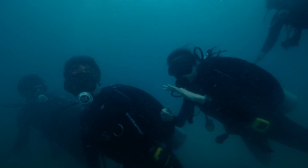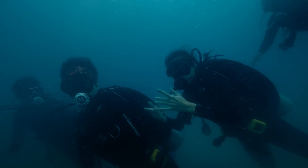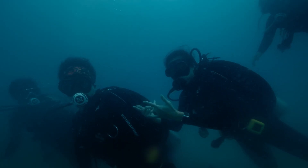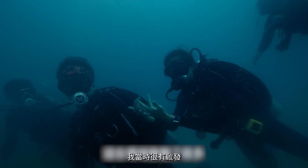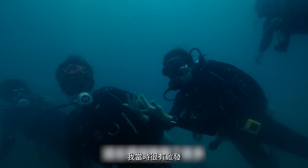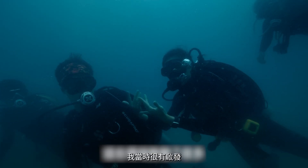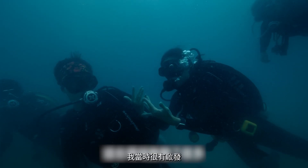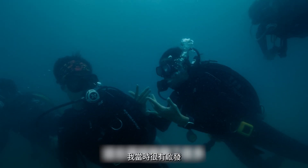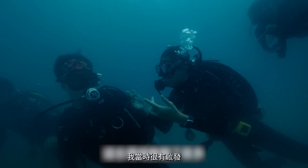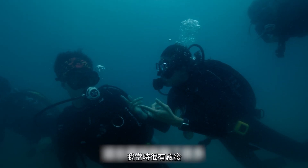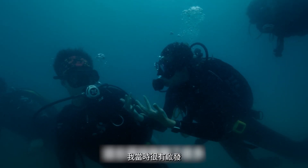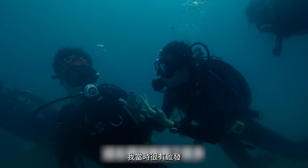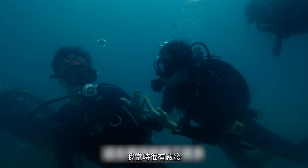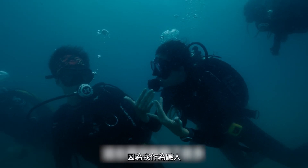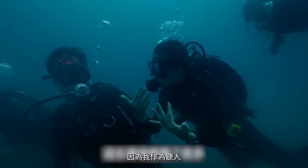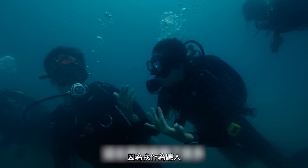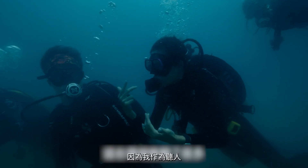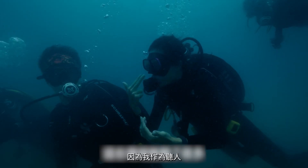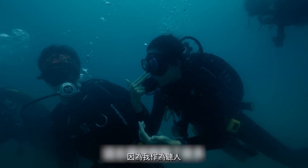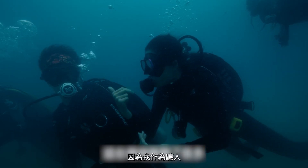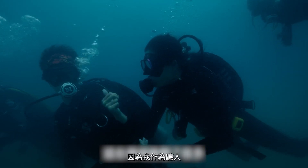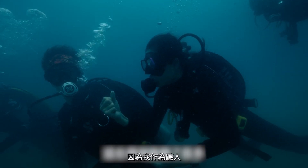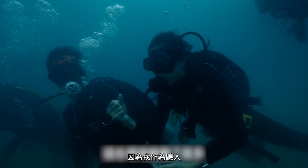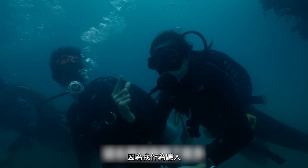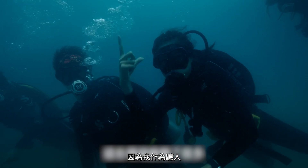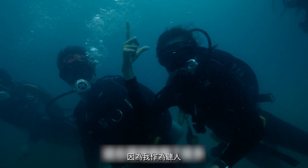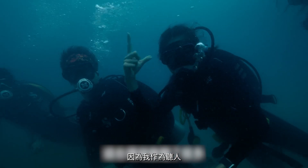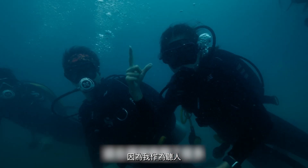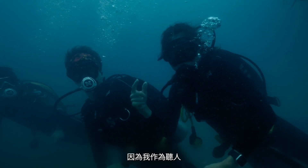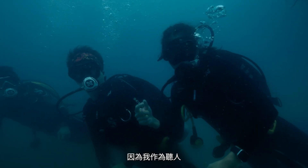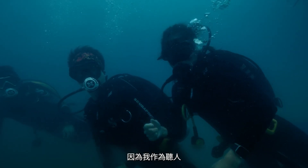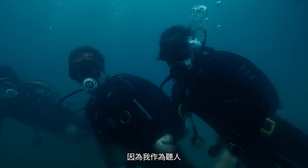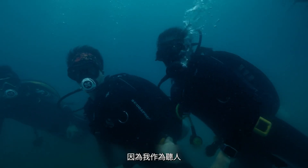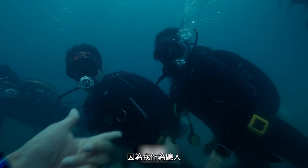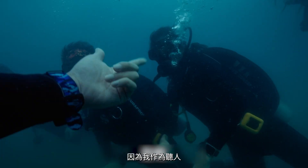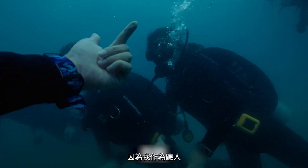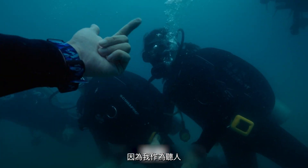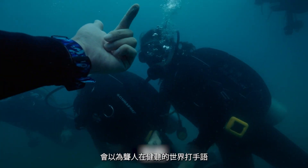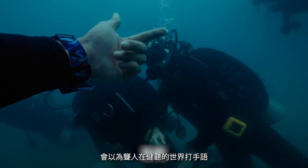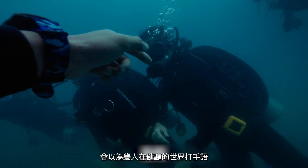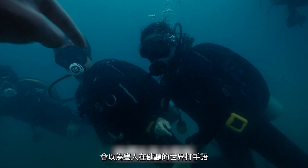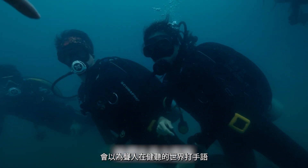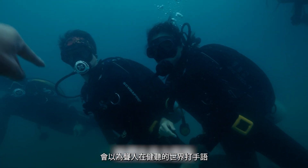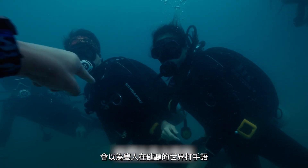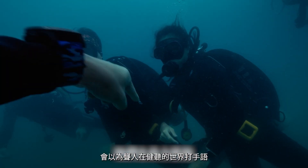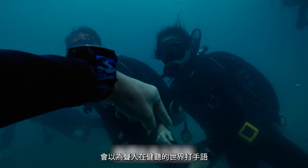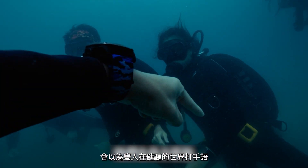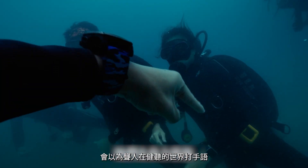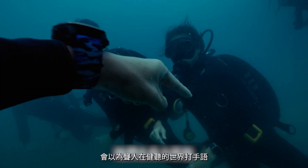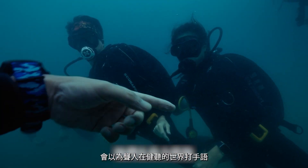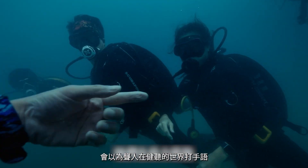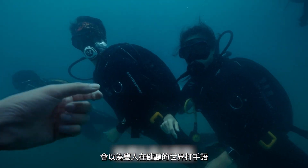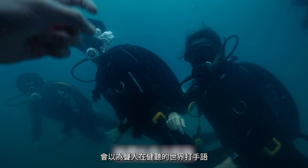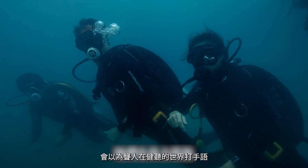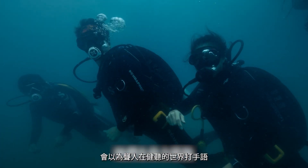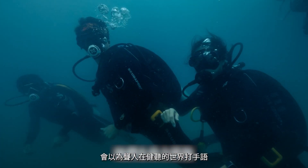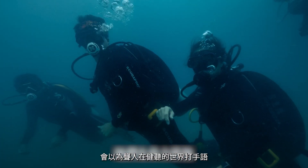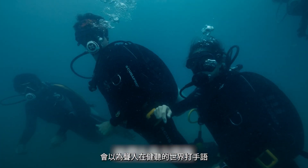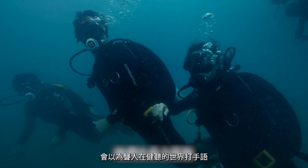咁我當時好有啟發，因為我覺得不嬲會，我作為聽人會以為聾人佢喺健聽嘅世界入